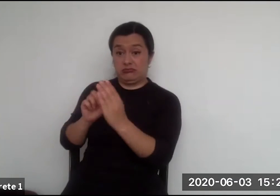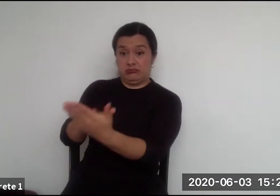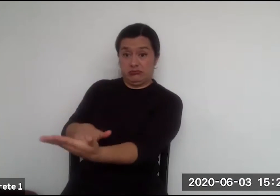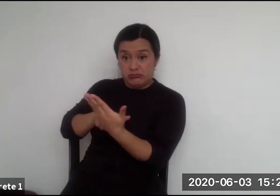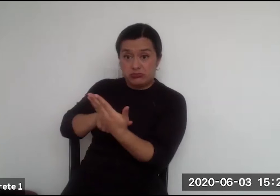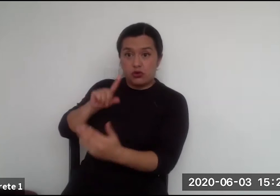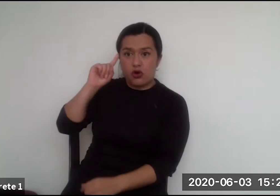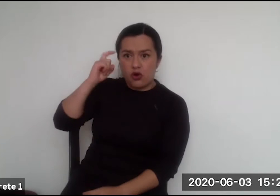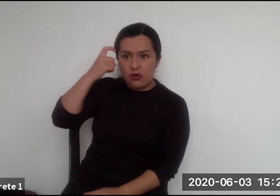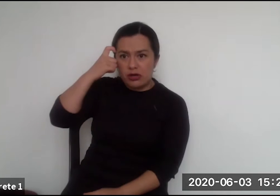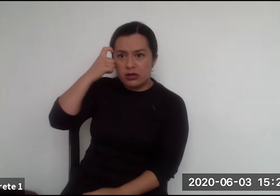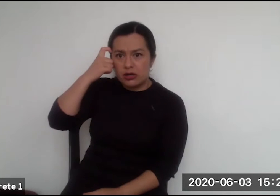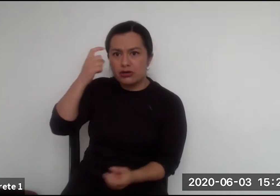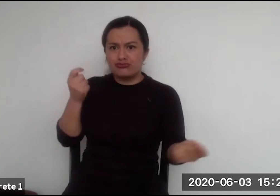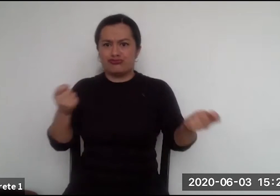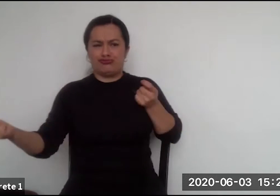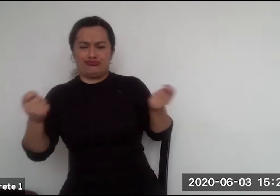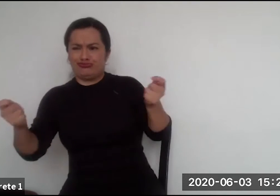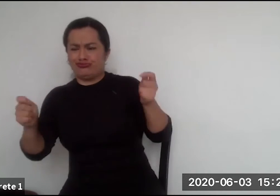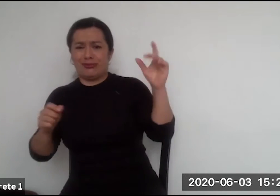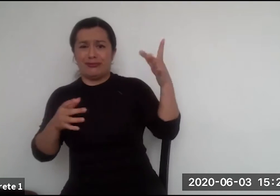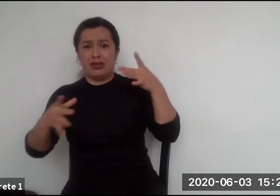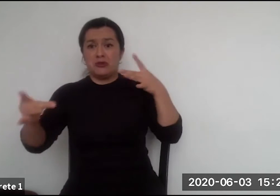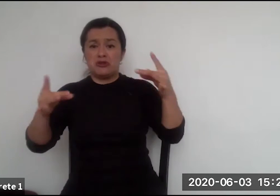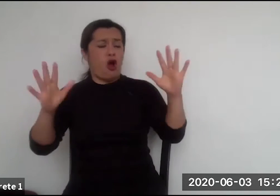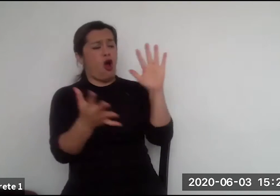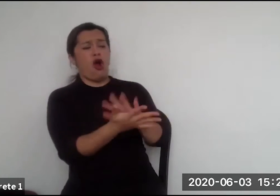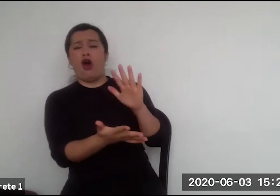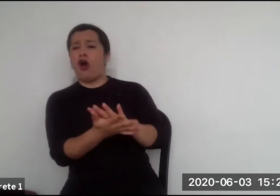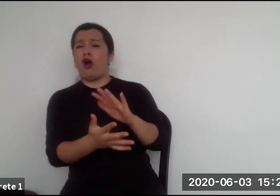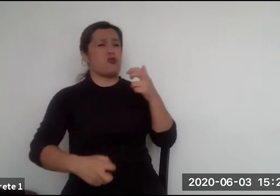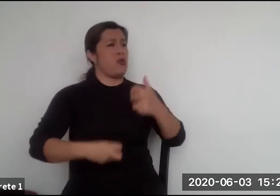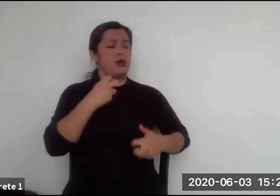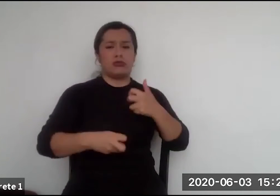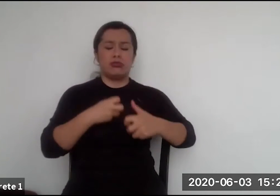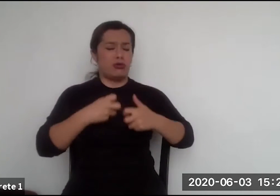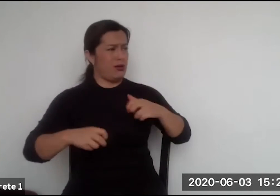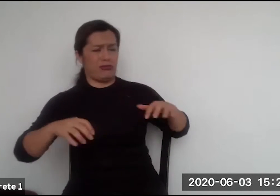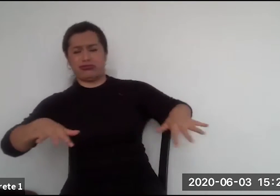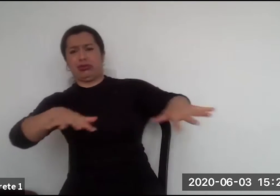uma suposta normalidade também tem